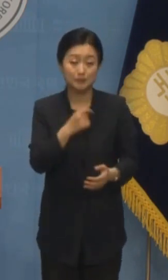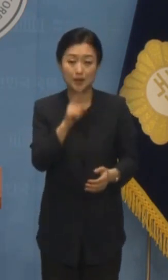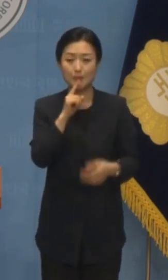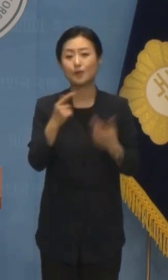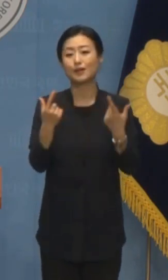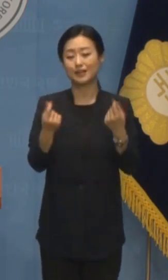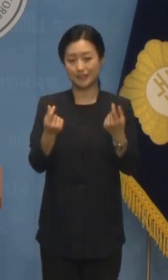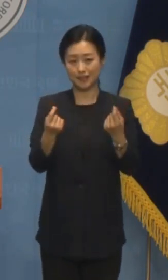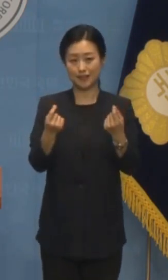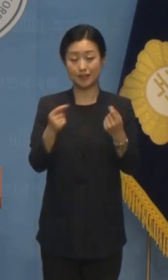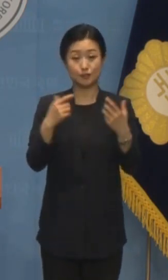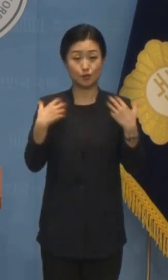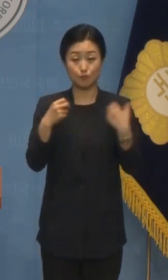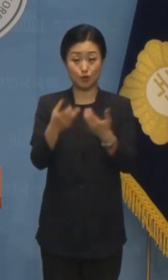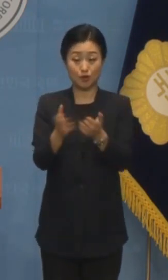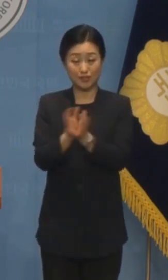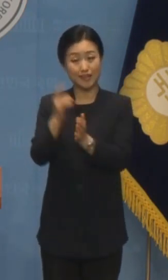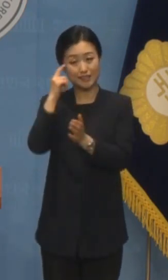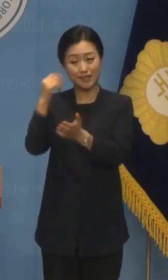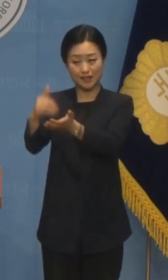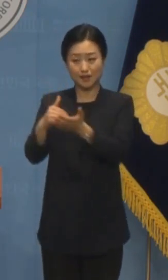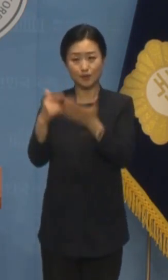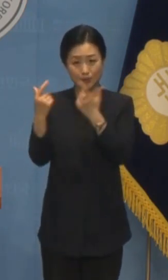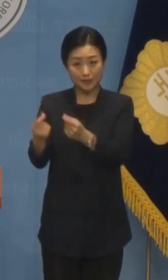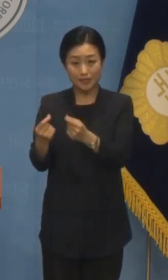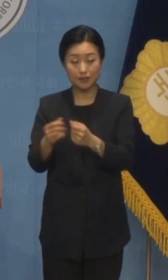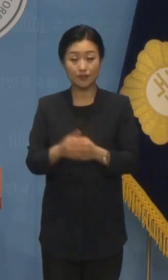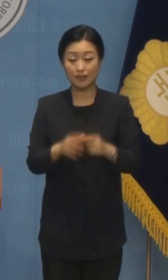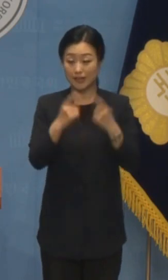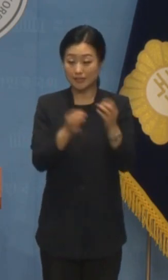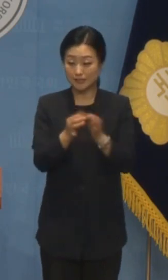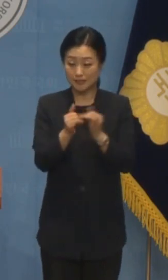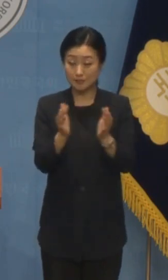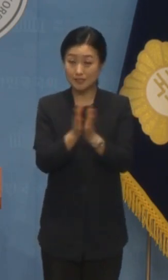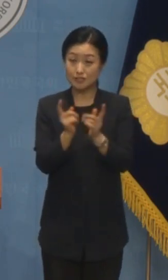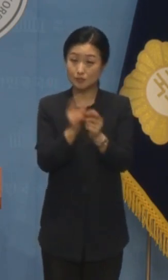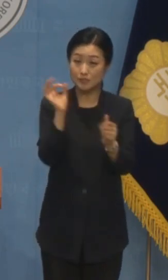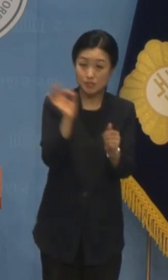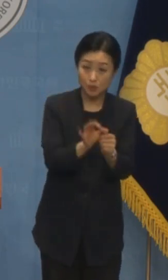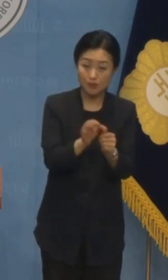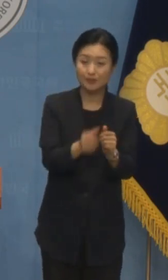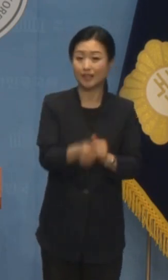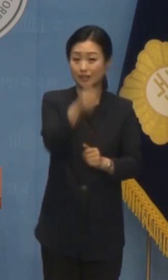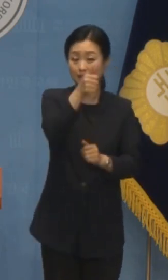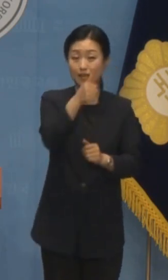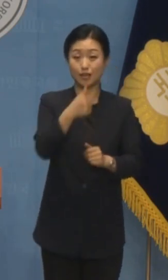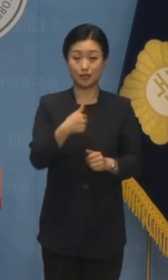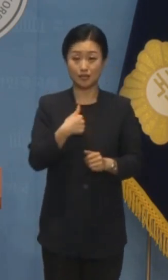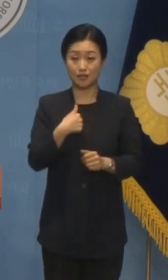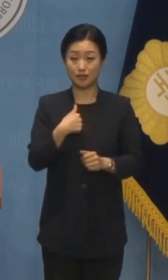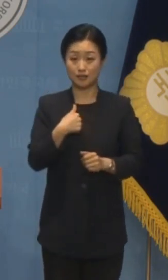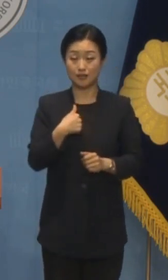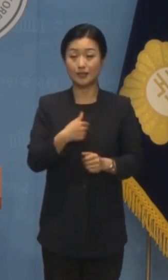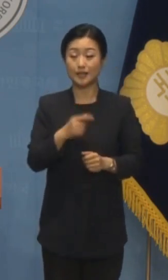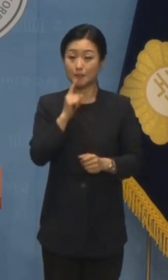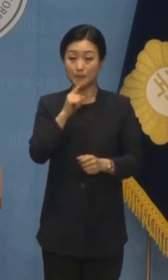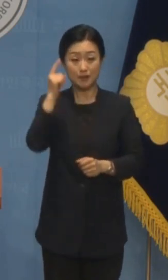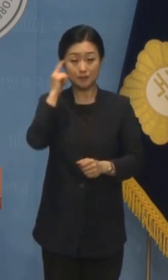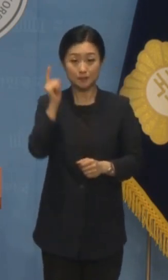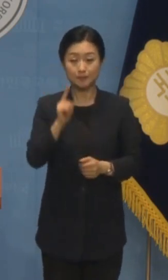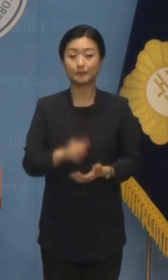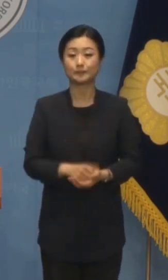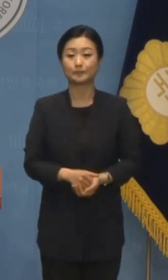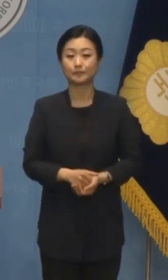지원하자라는 것이 정부 여당의 주장입니다. 소상공인에게 직접 지원하는 것이 낫다는 주장도 마지막으로